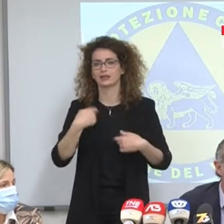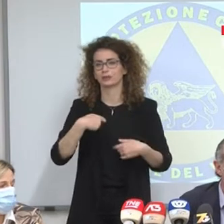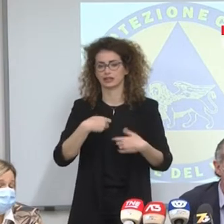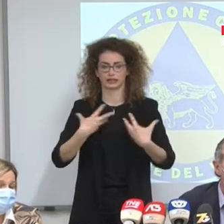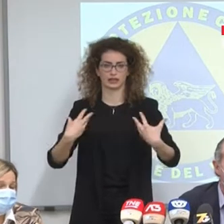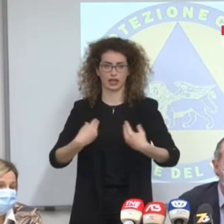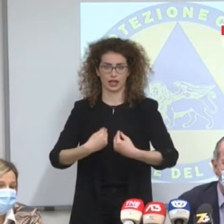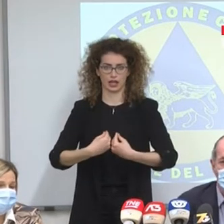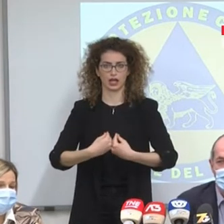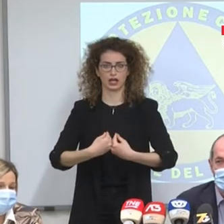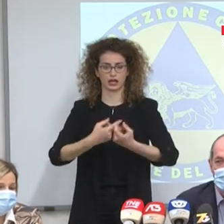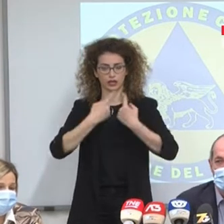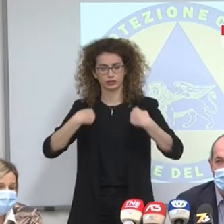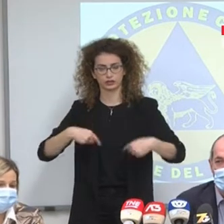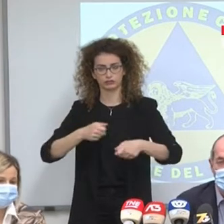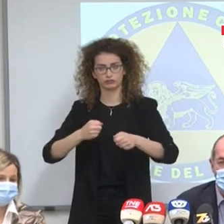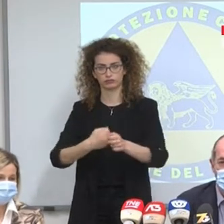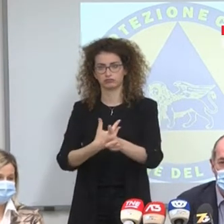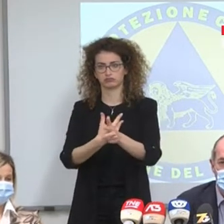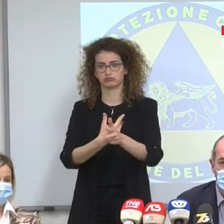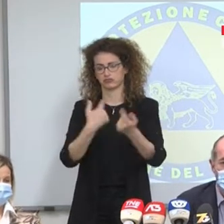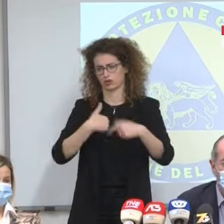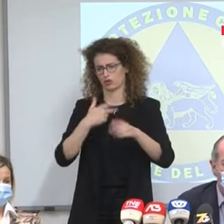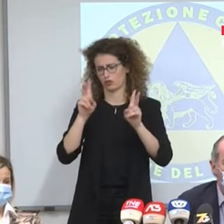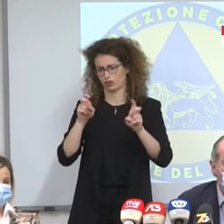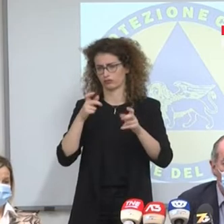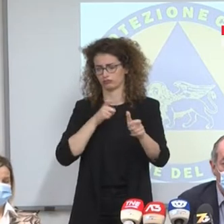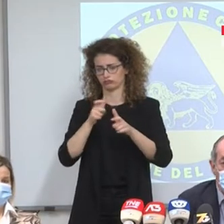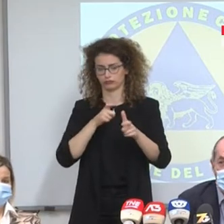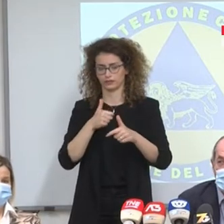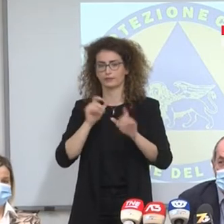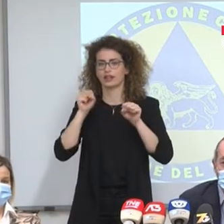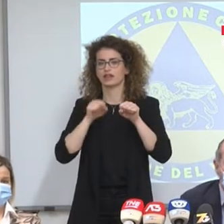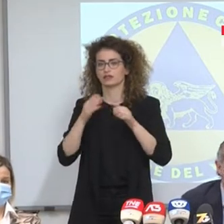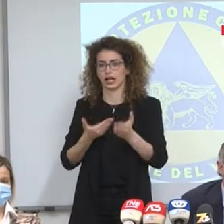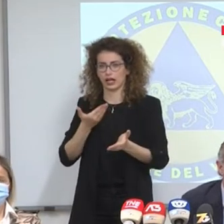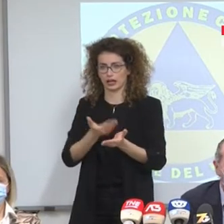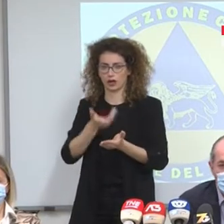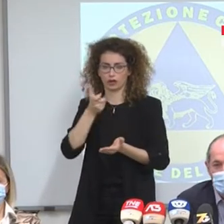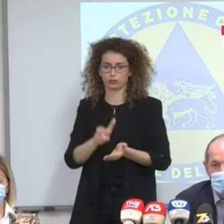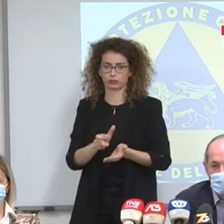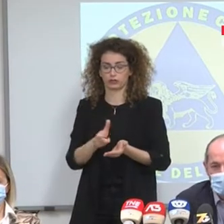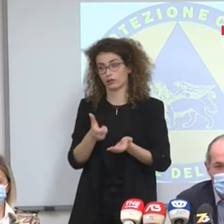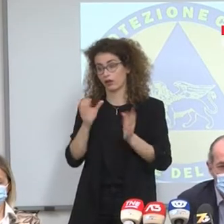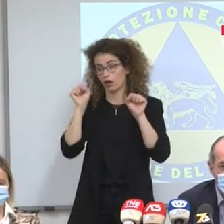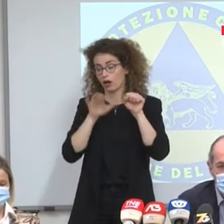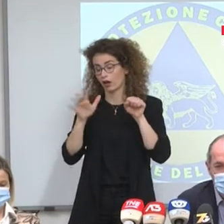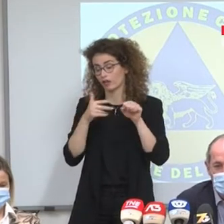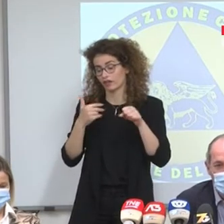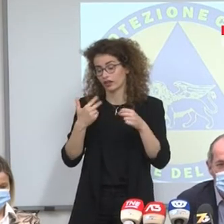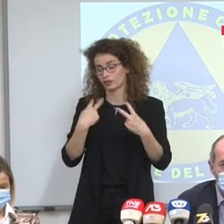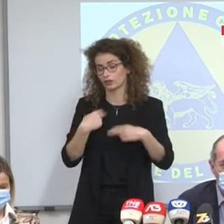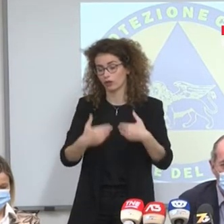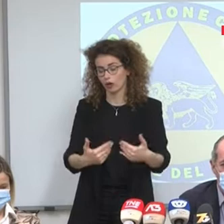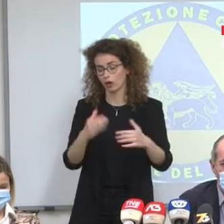riunisce e discuterà anche di questo tema. Il Veneto lo pone perché, insomma, il Veneto vive di turismo, quindi